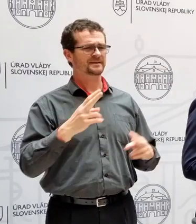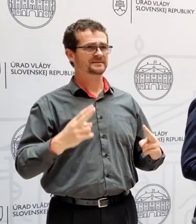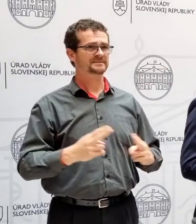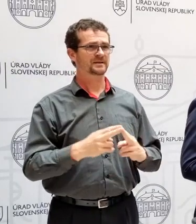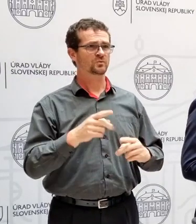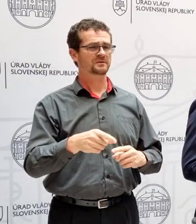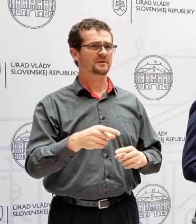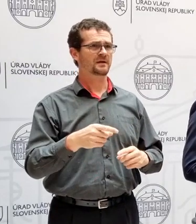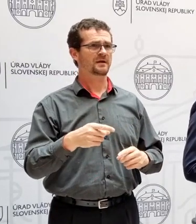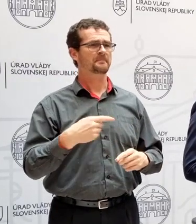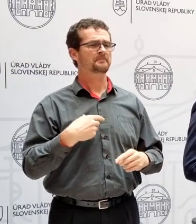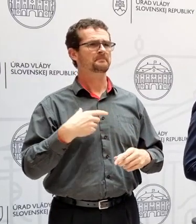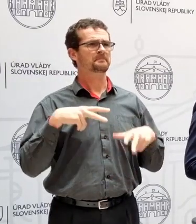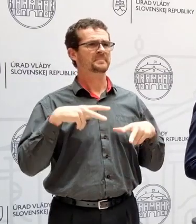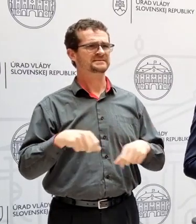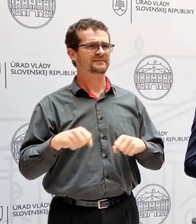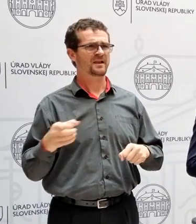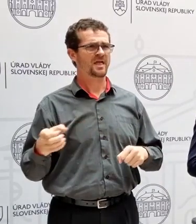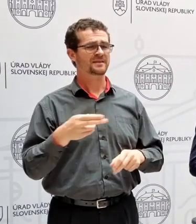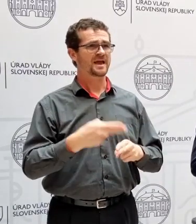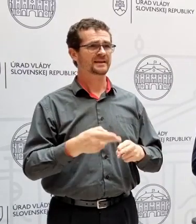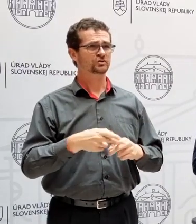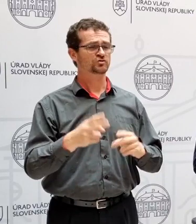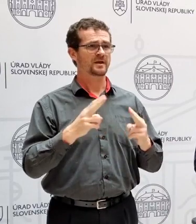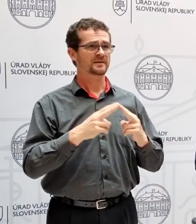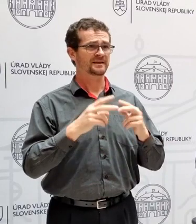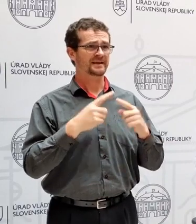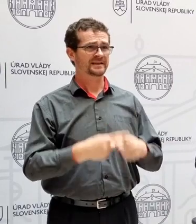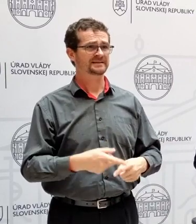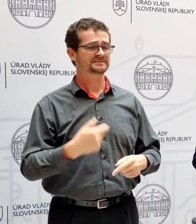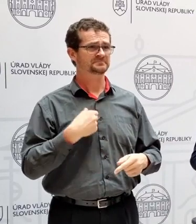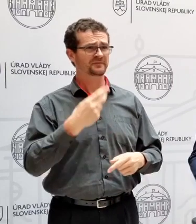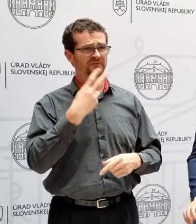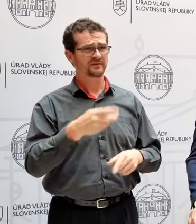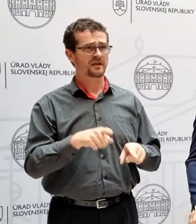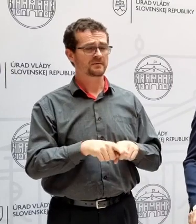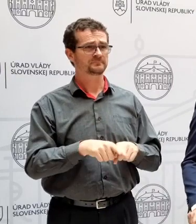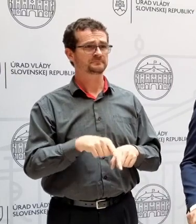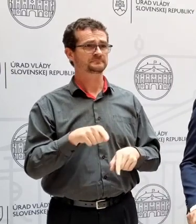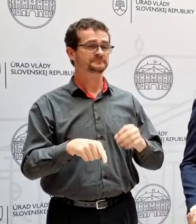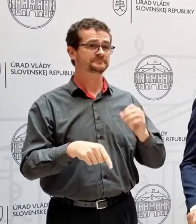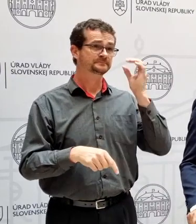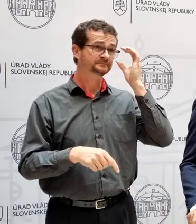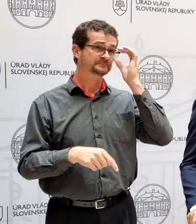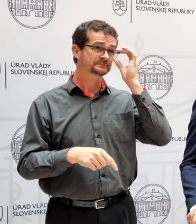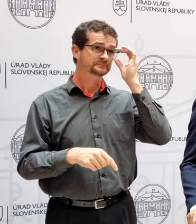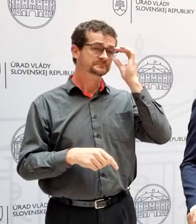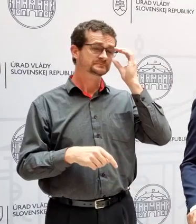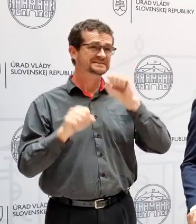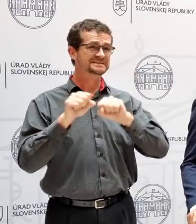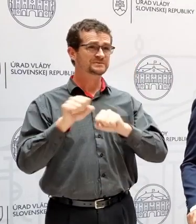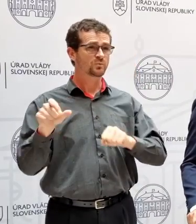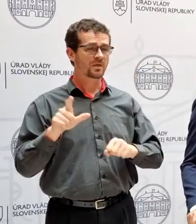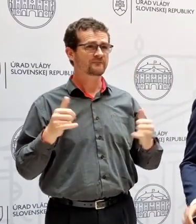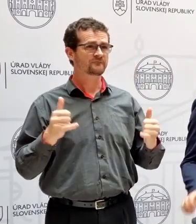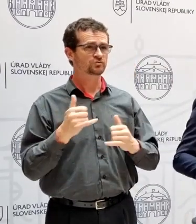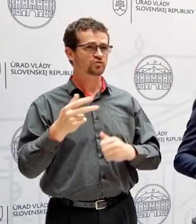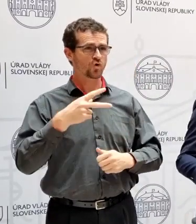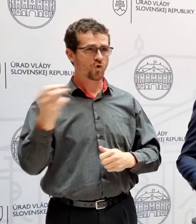stretnutie iniciované premiérom na riešenie energetickej krízy, lebo sme videli, že Rišo to myslí vážne, že ide